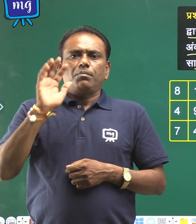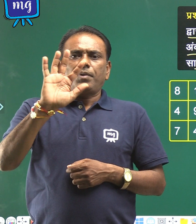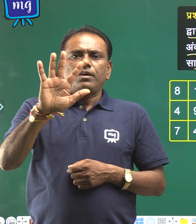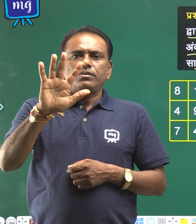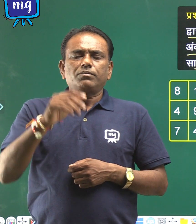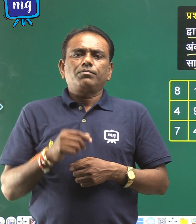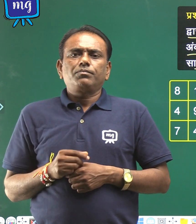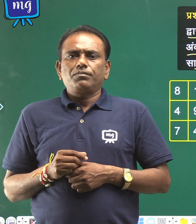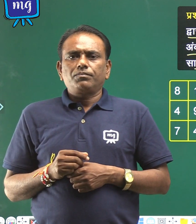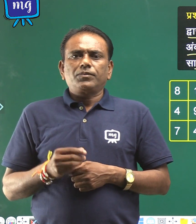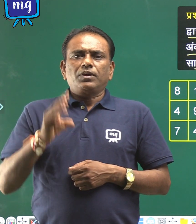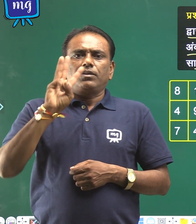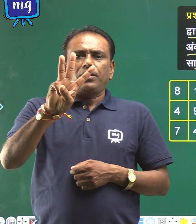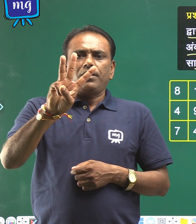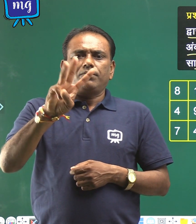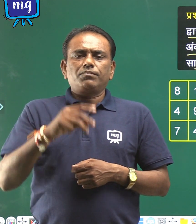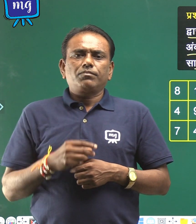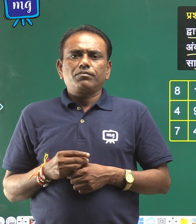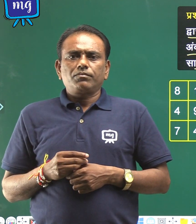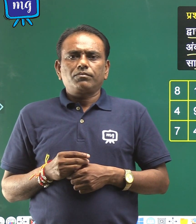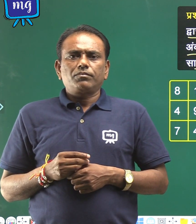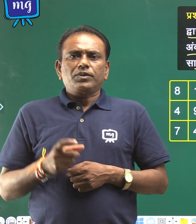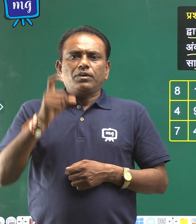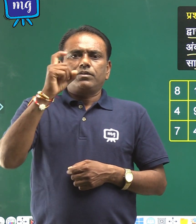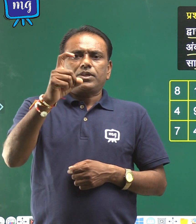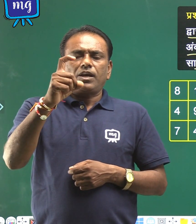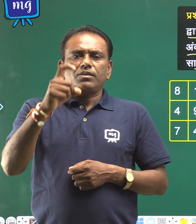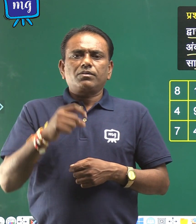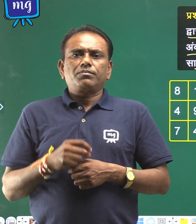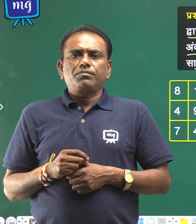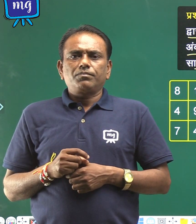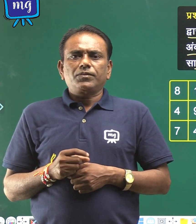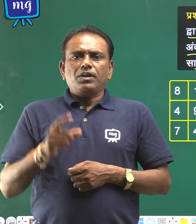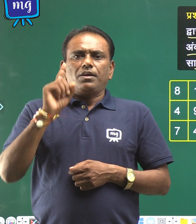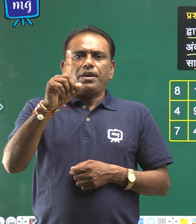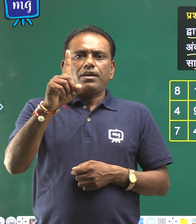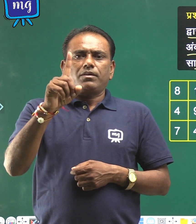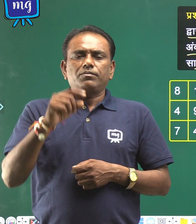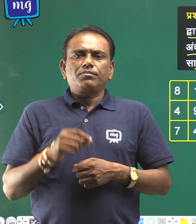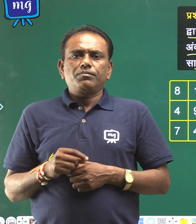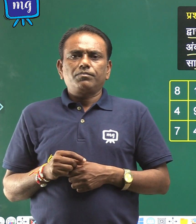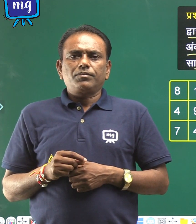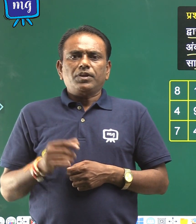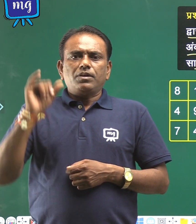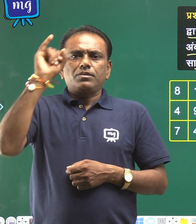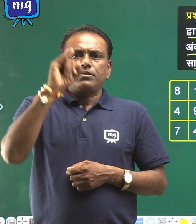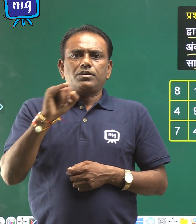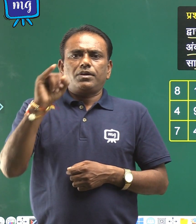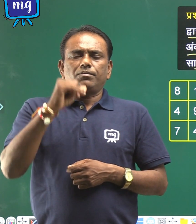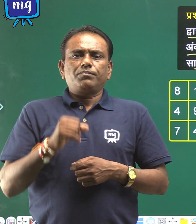5, 3, 7, 1,